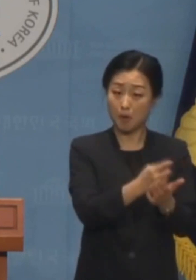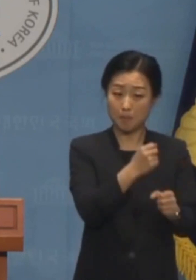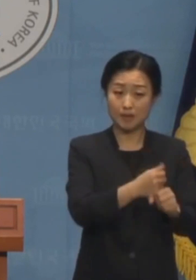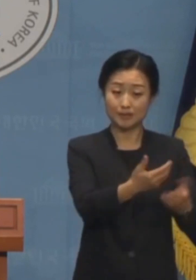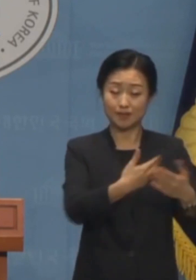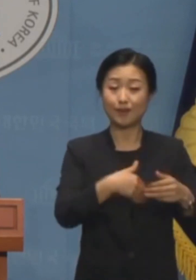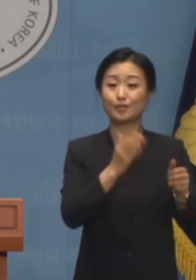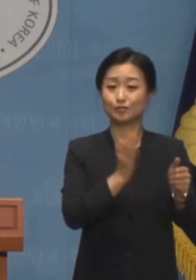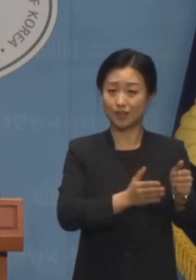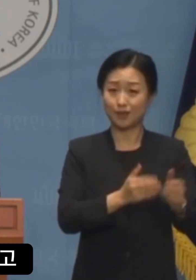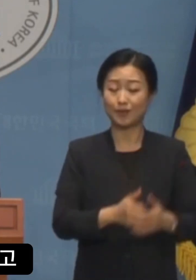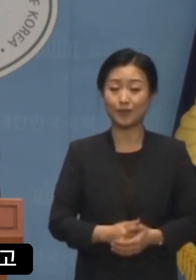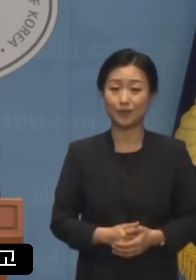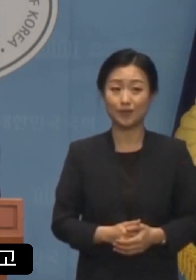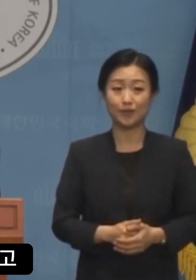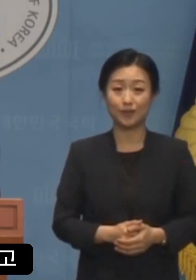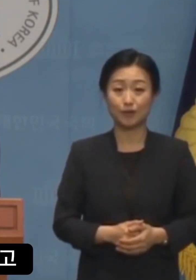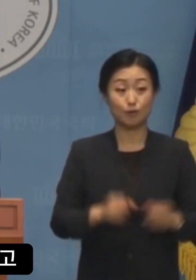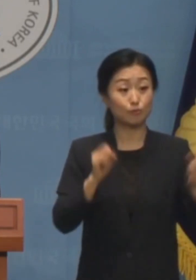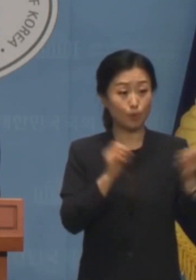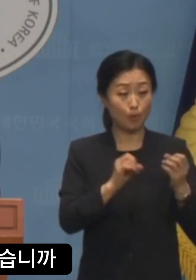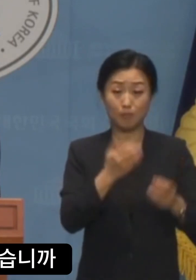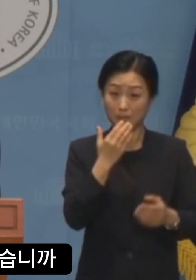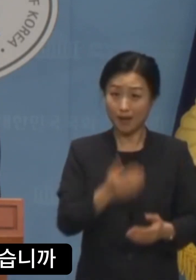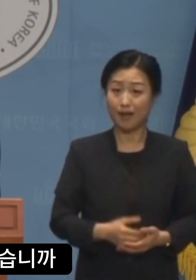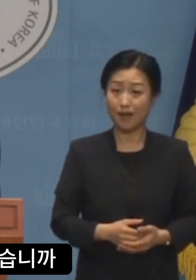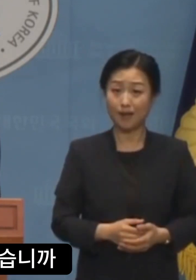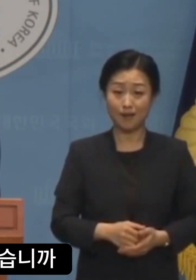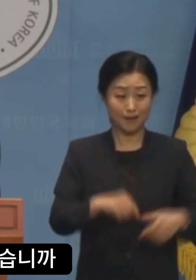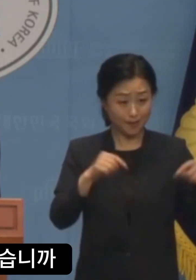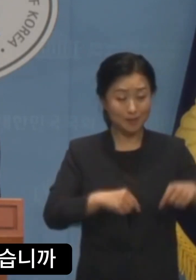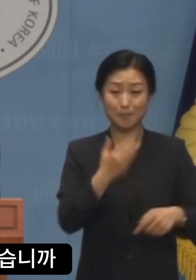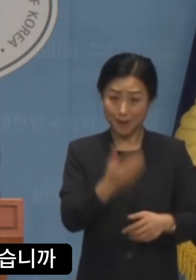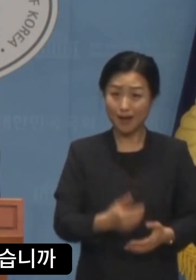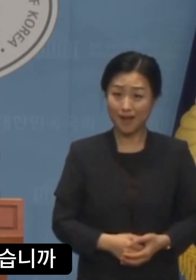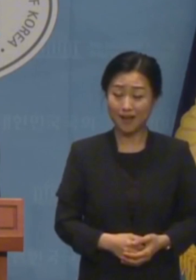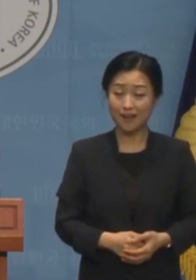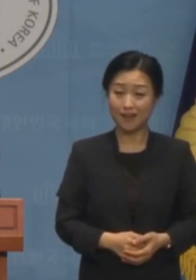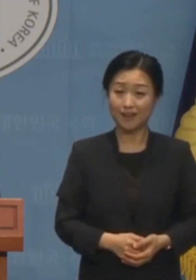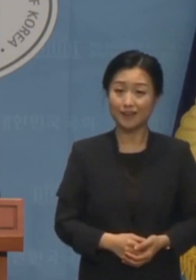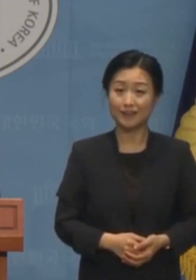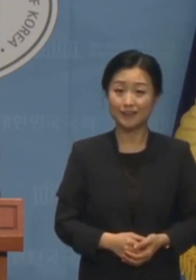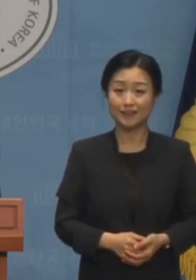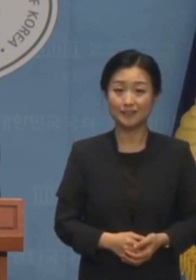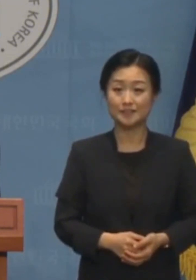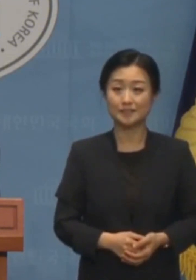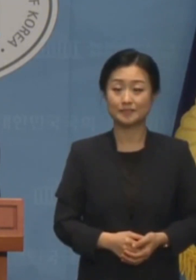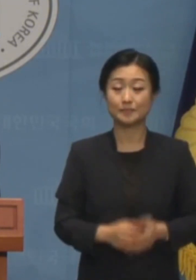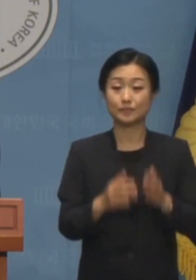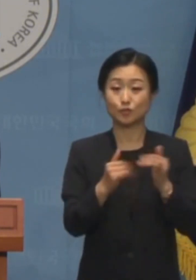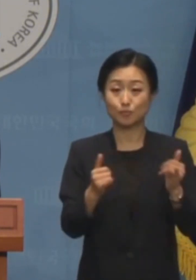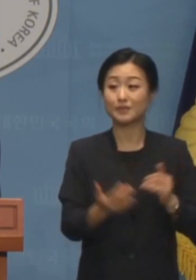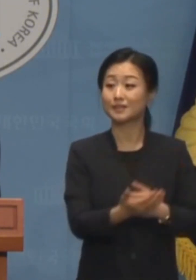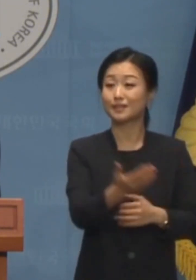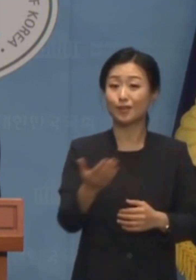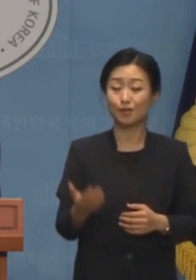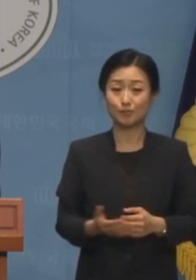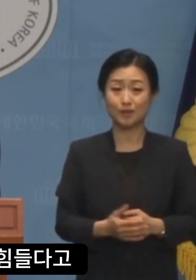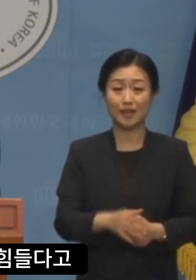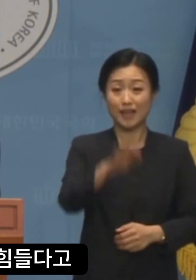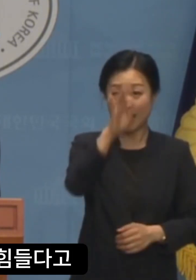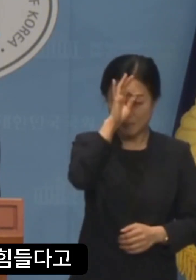발휘하세요 그래야 토론이 되고 타협도 시도하지 않겠습니까 국민들은